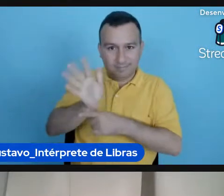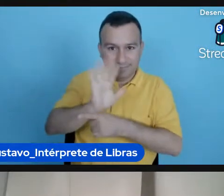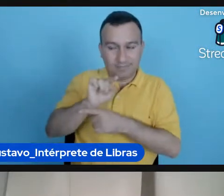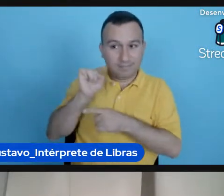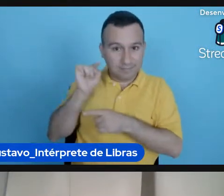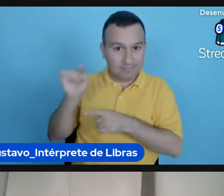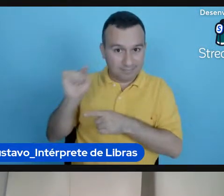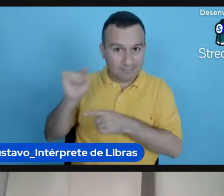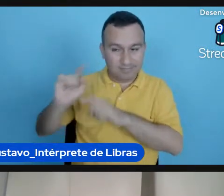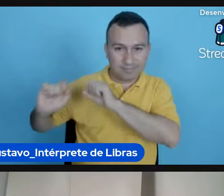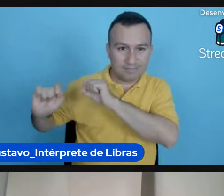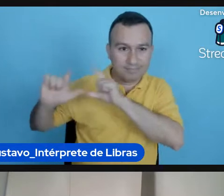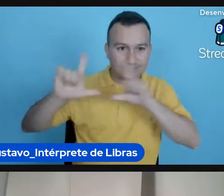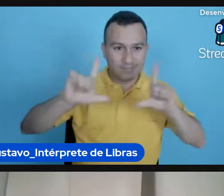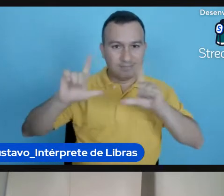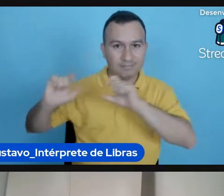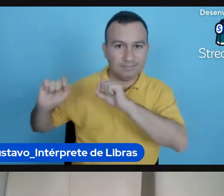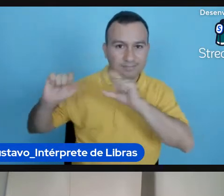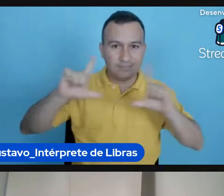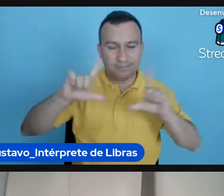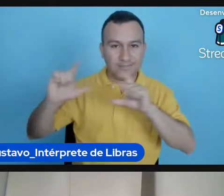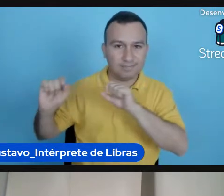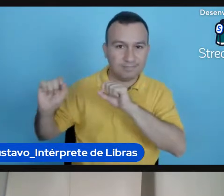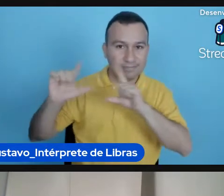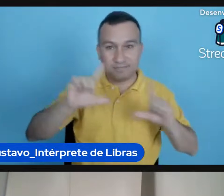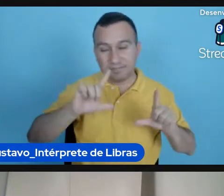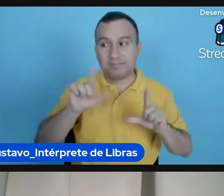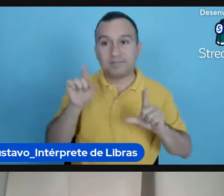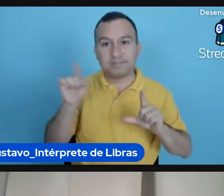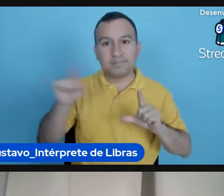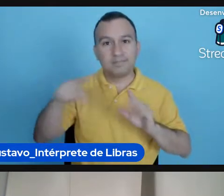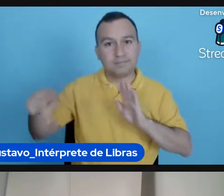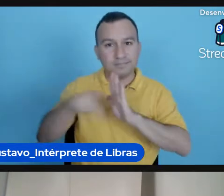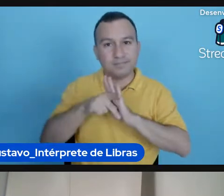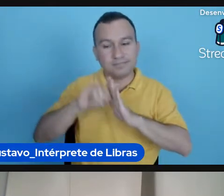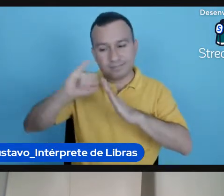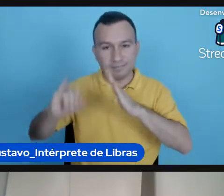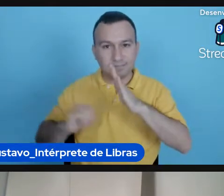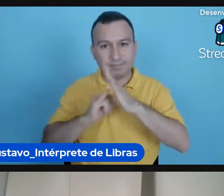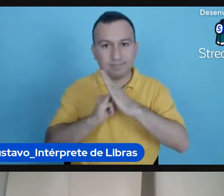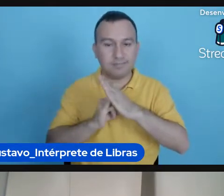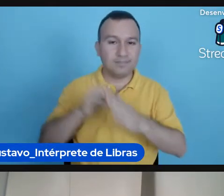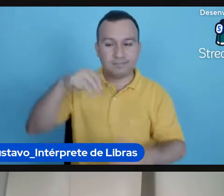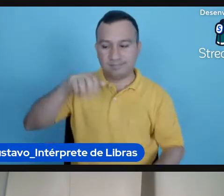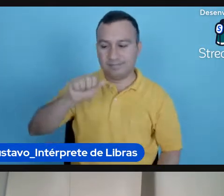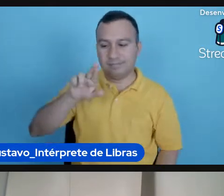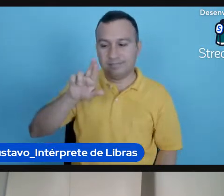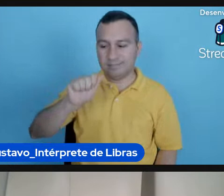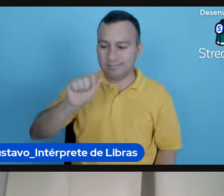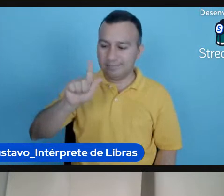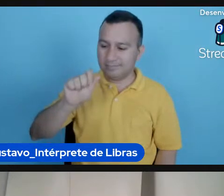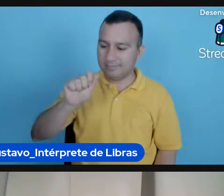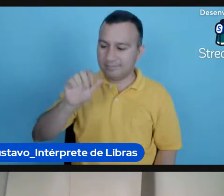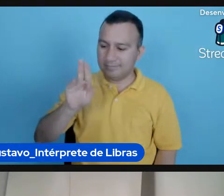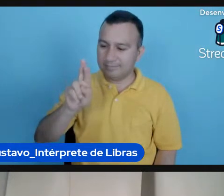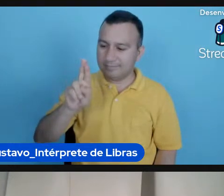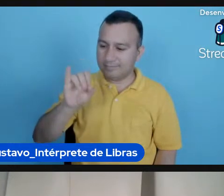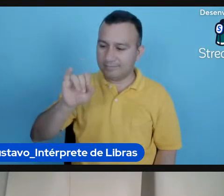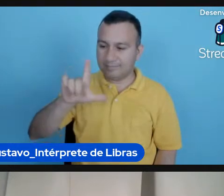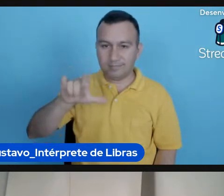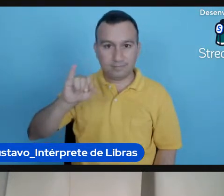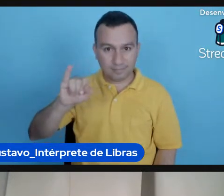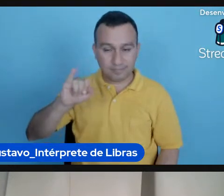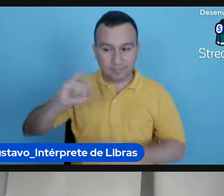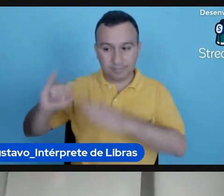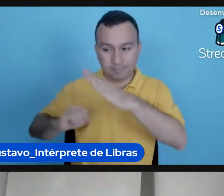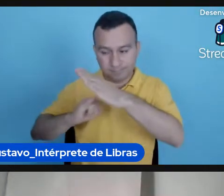Todos esses vídeos que nós passamos, eles são do Instituto Mara Gabili, que é um instituto dedicado à